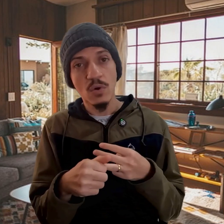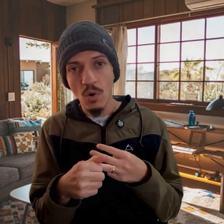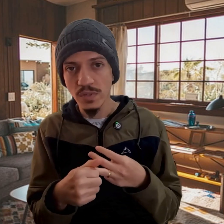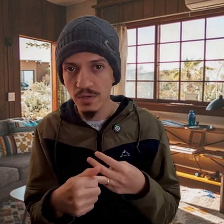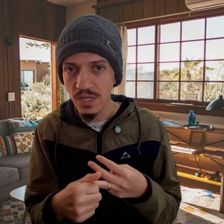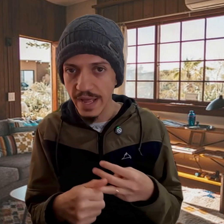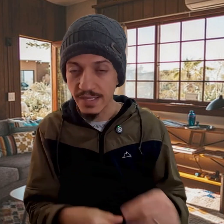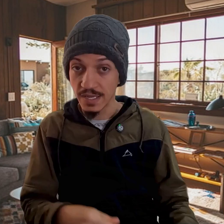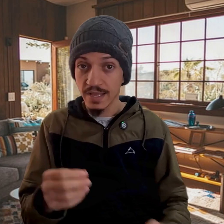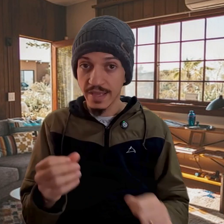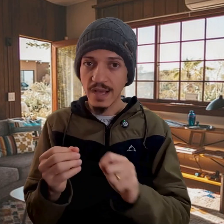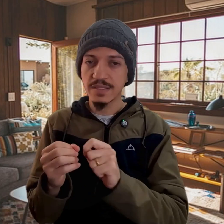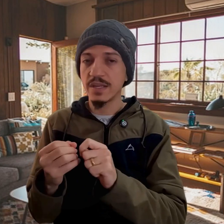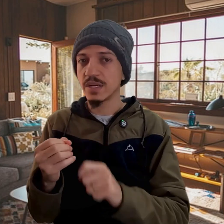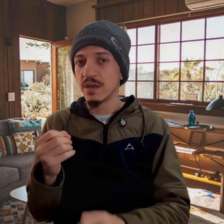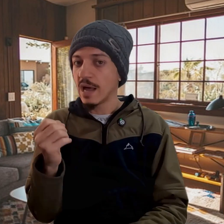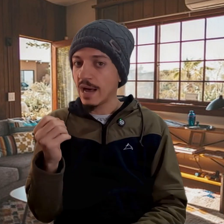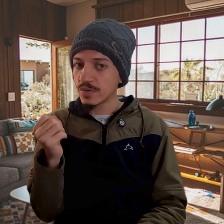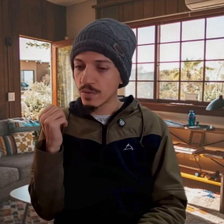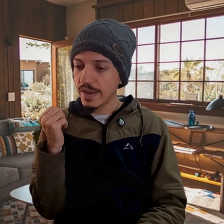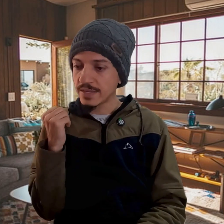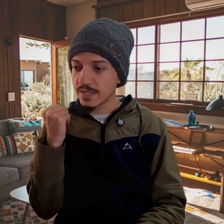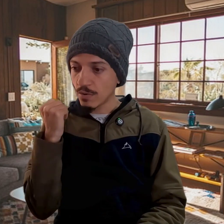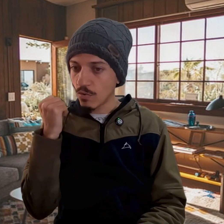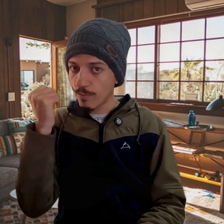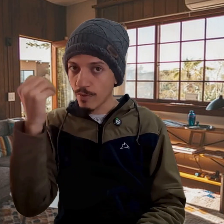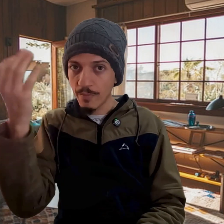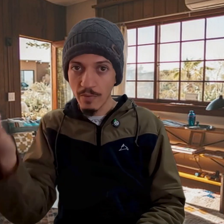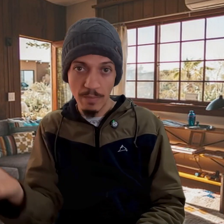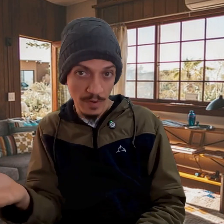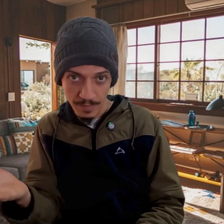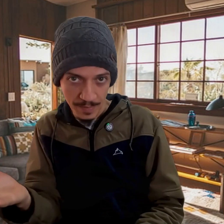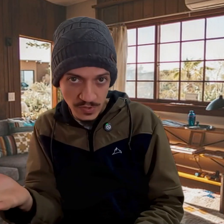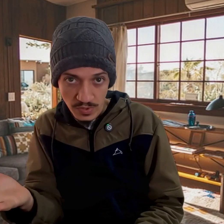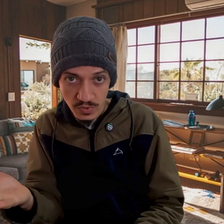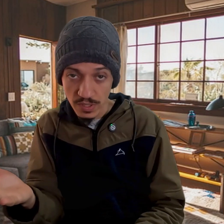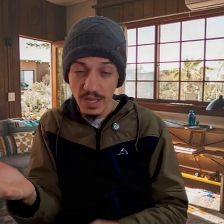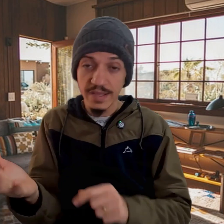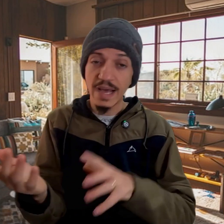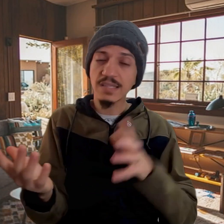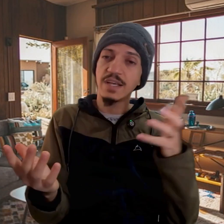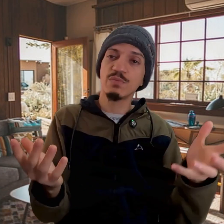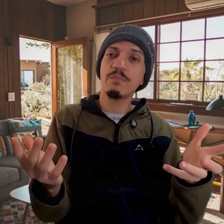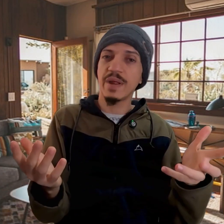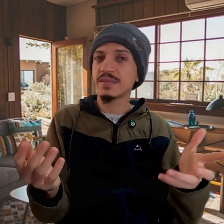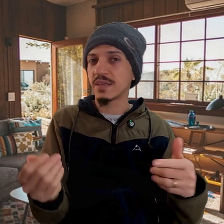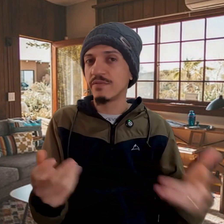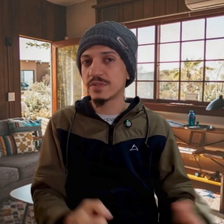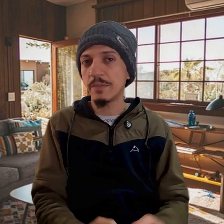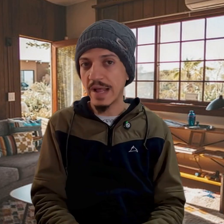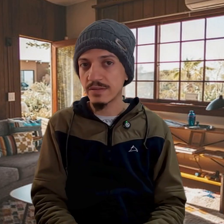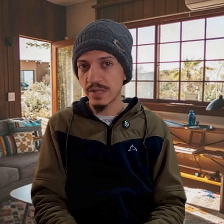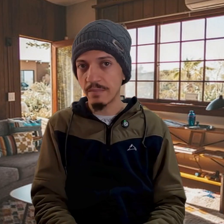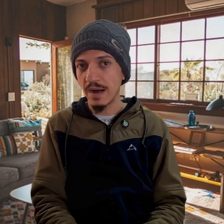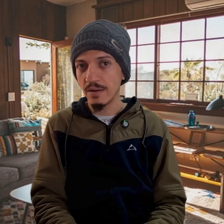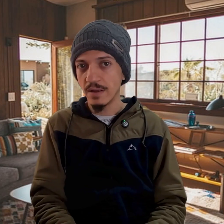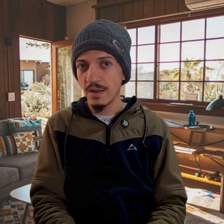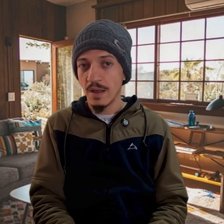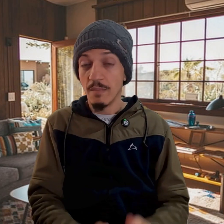os seus clientes. Quer seja o seu cliente seja uma própria pessoa surda, quer seja uma empresa que você presta o trabalho. Por